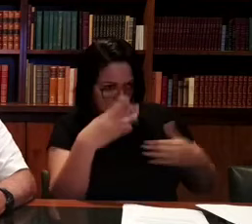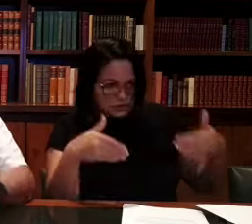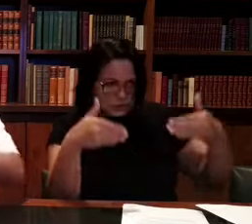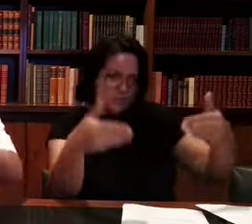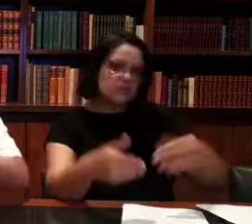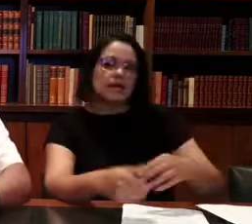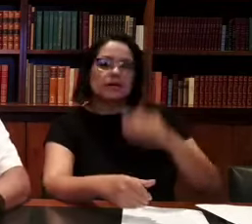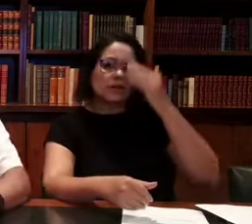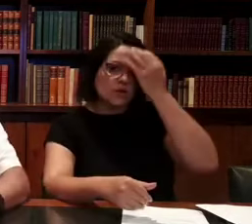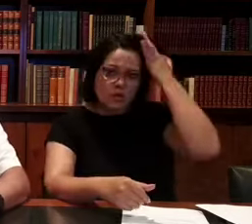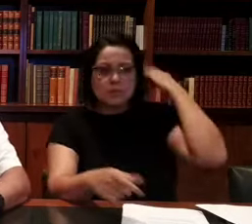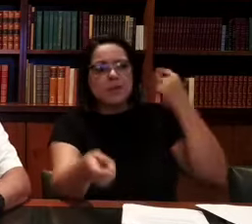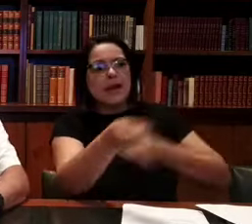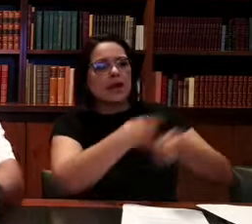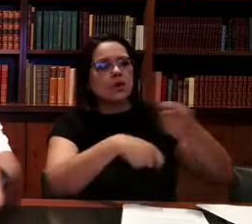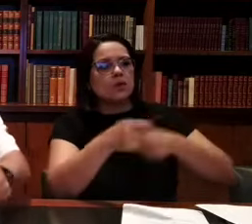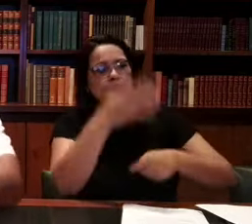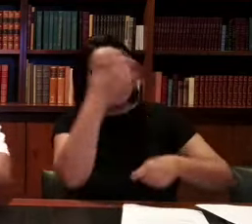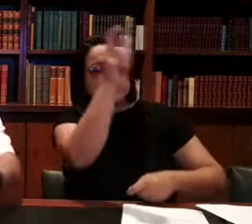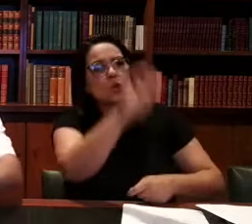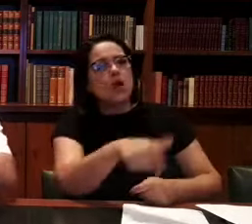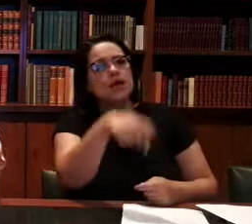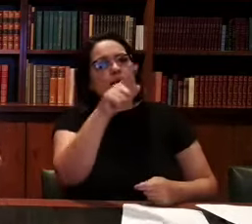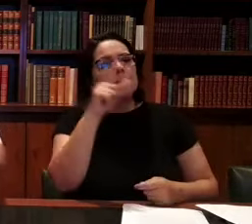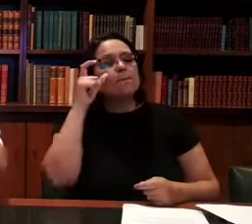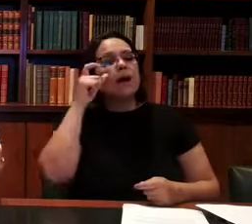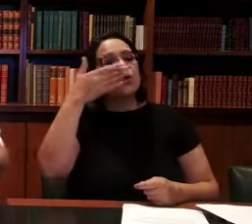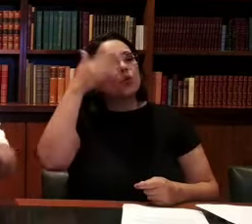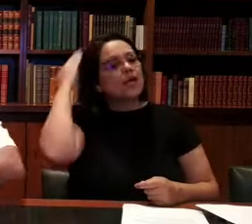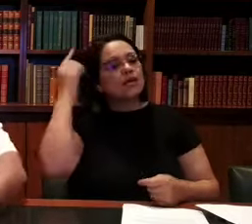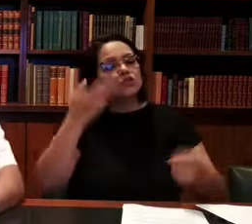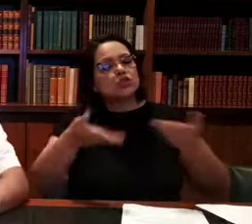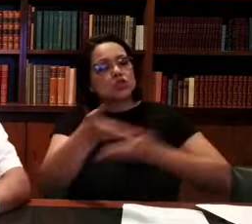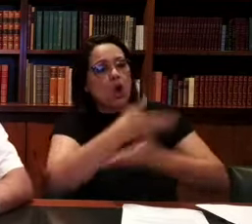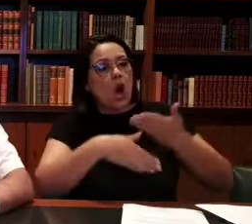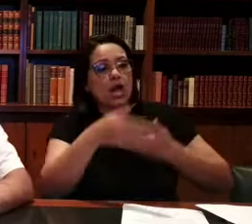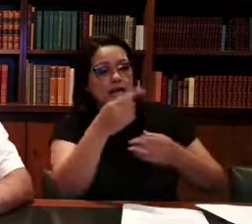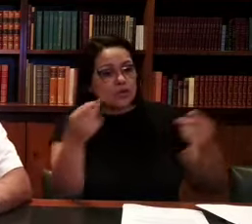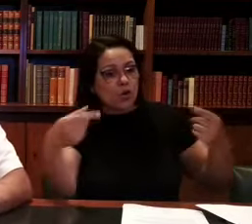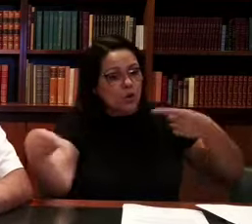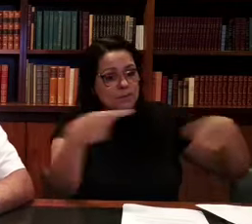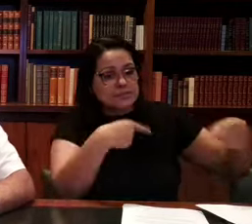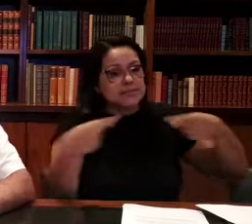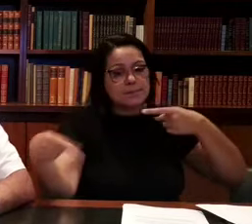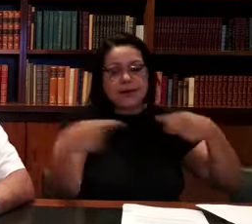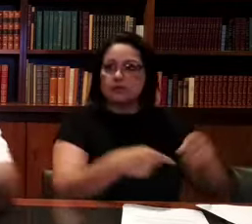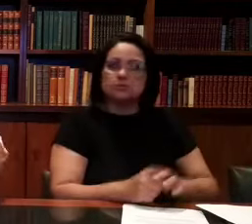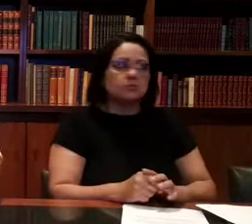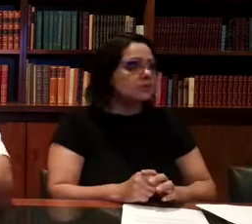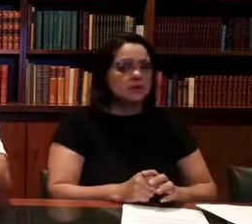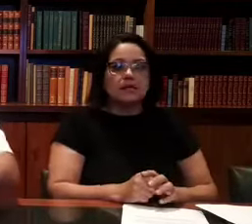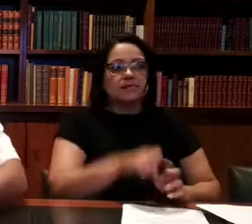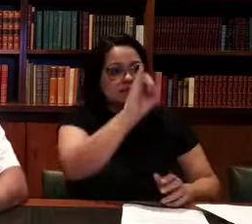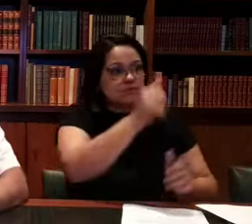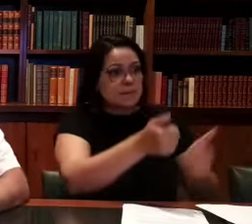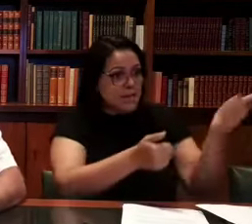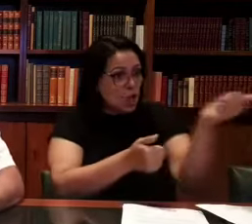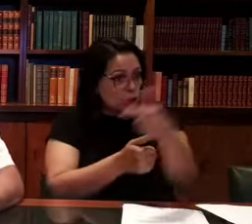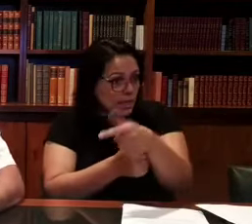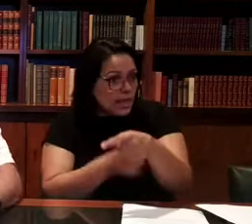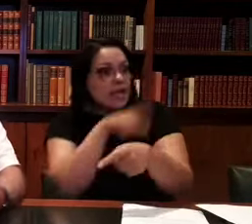o primeiro economia Traz teu cara aqui bota o Paulo Guedes aqui eu vou trocar uma ideia que vocês dois fazer um debate aqui só nós três se você for melhor